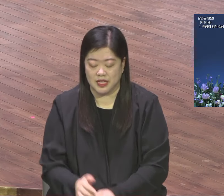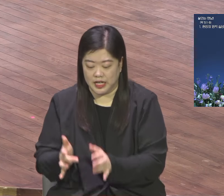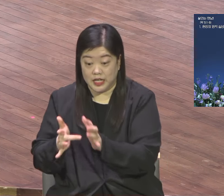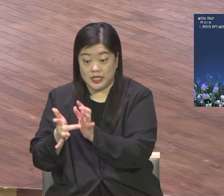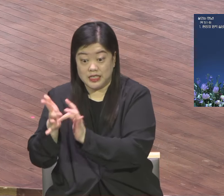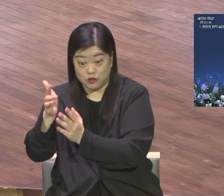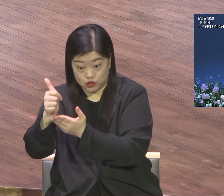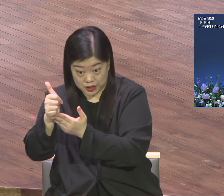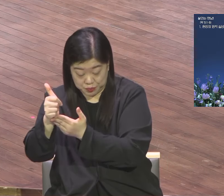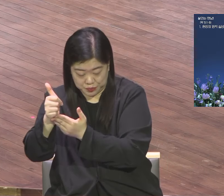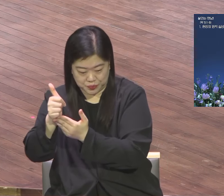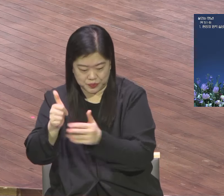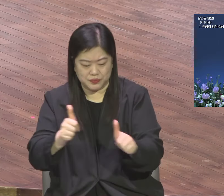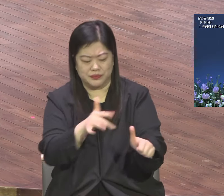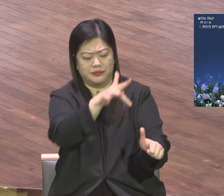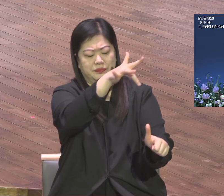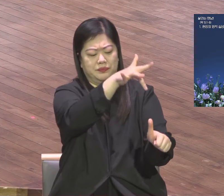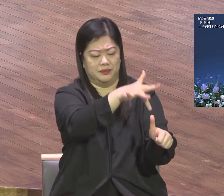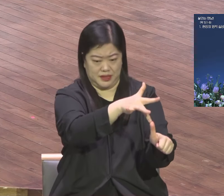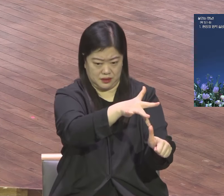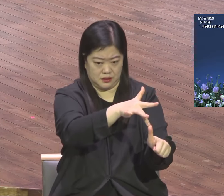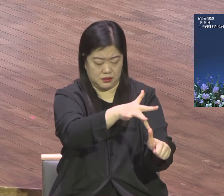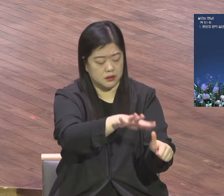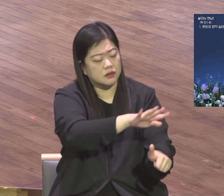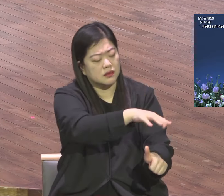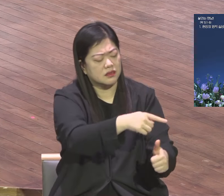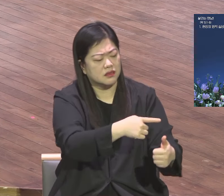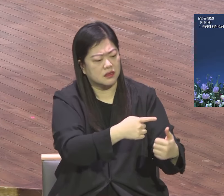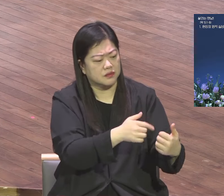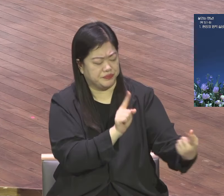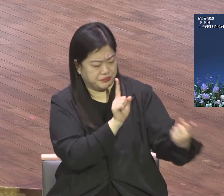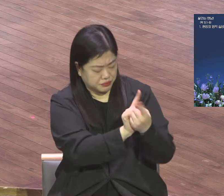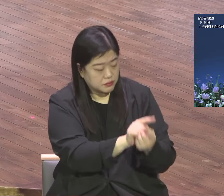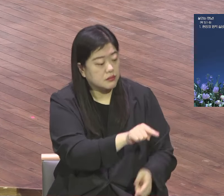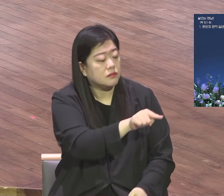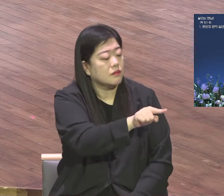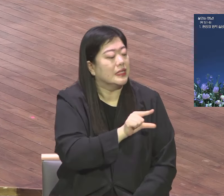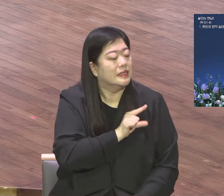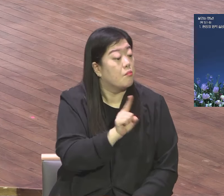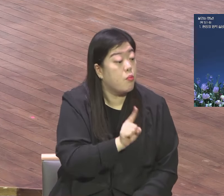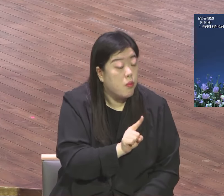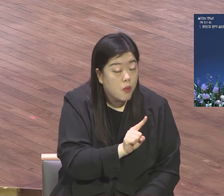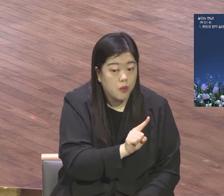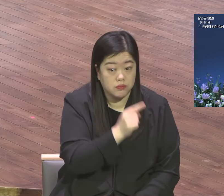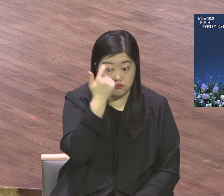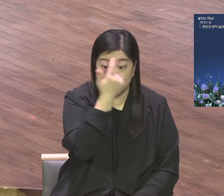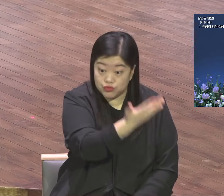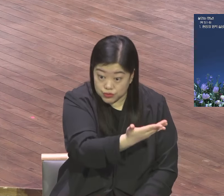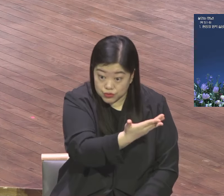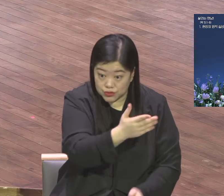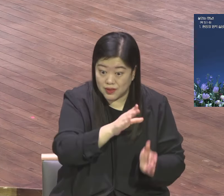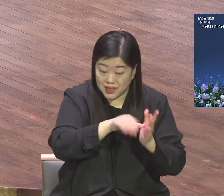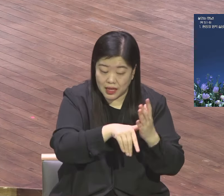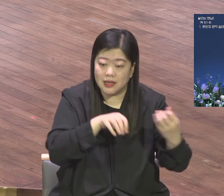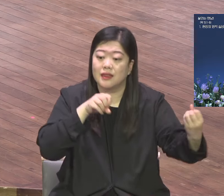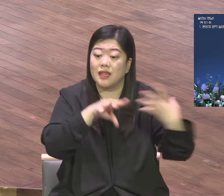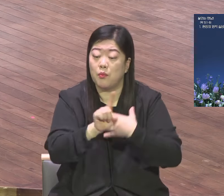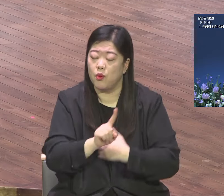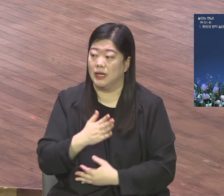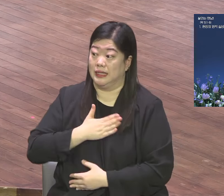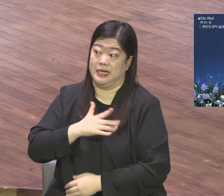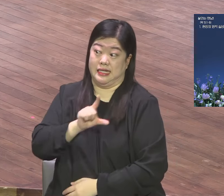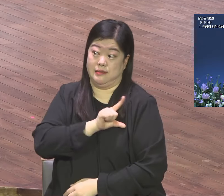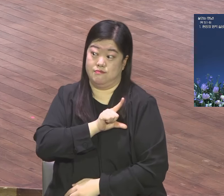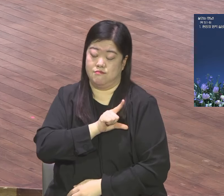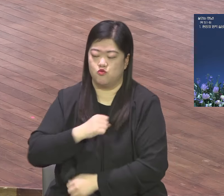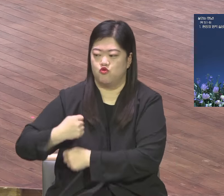이름을 물었는데 그 이름이 군대라 그랬어요. 그 이유는 그만큼 한 사람 속에 귀신이